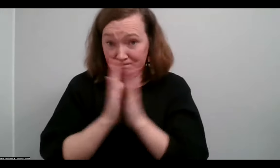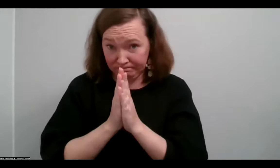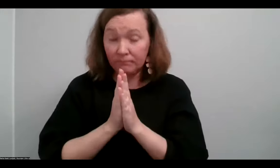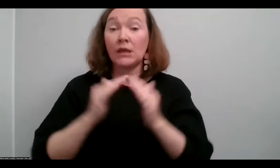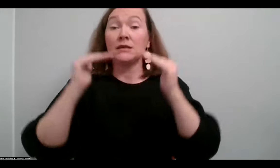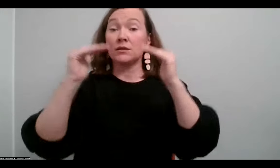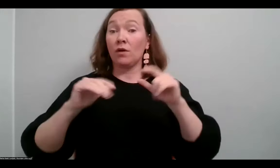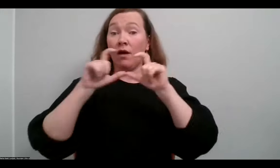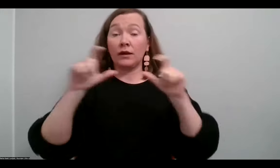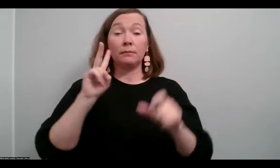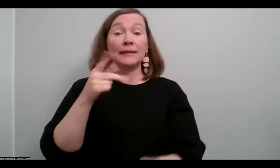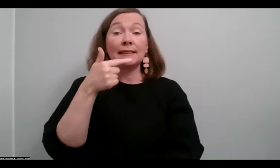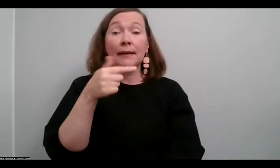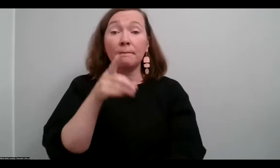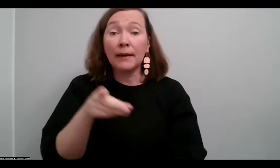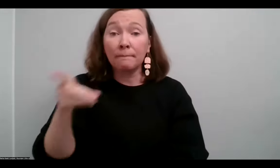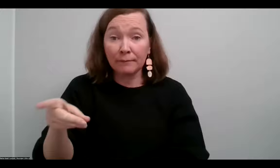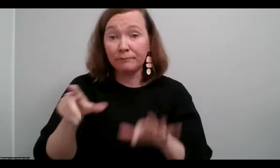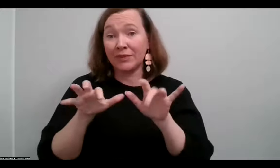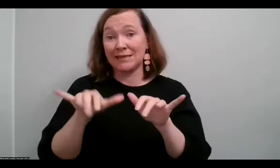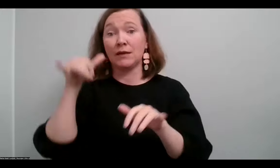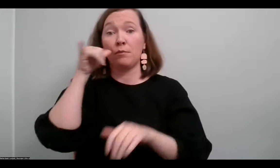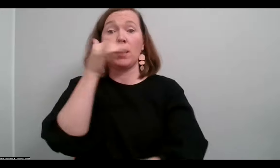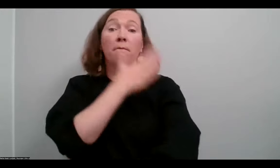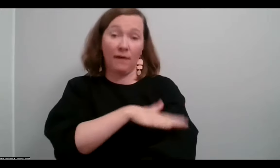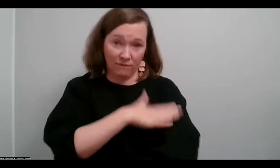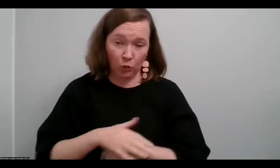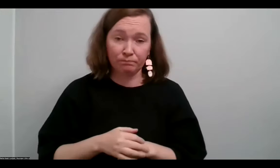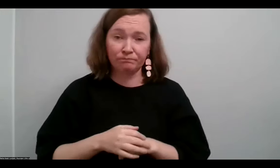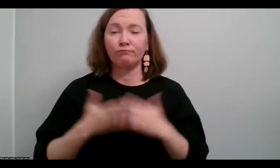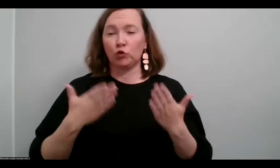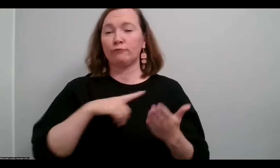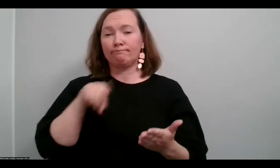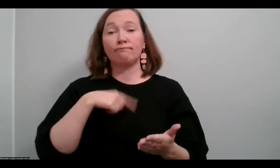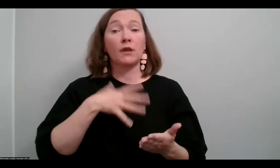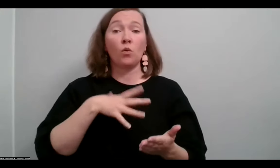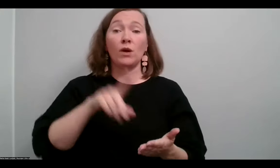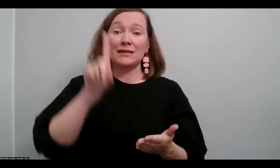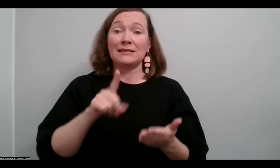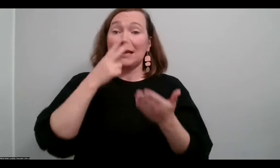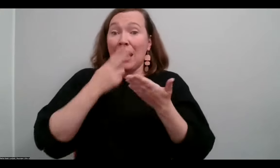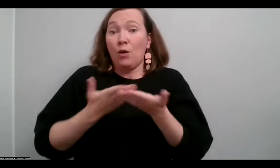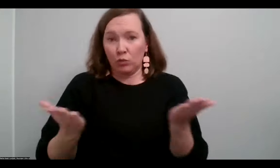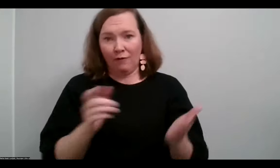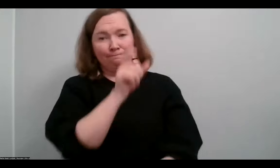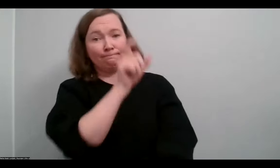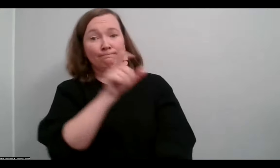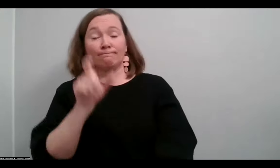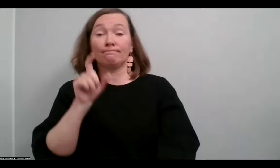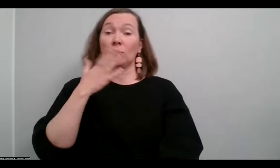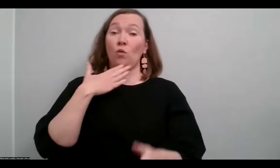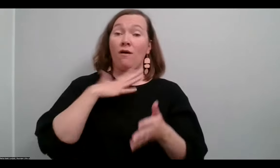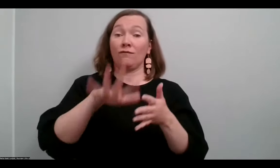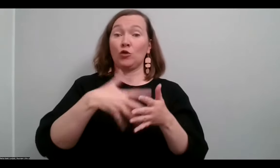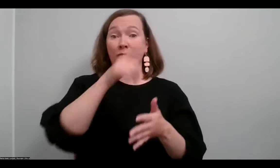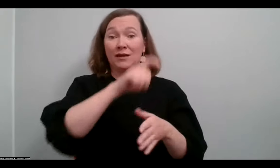yritämme mahduttaa nämä kaikki kolme aihetta tähän webinaariin. Siirrymme seuraavaan aiheeseen, tekstipuhelinpalveluun eli TPP:hen.